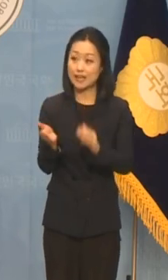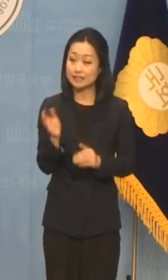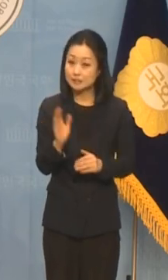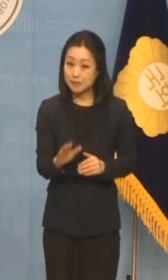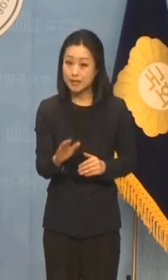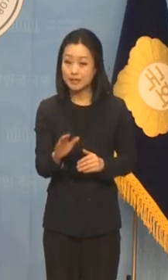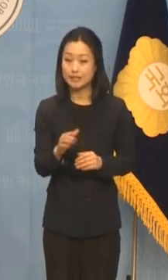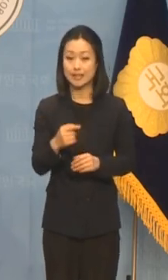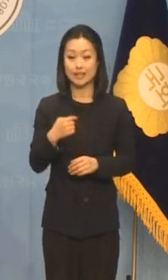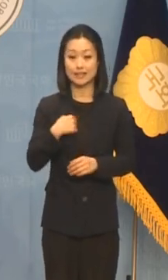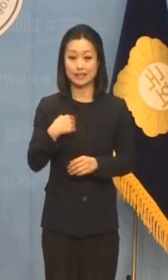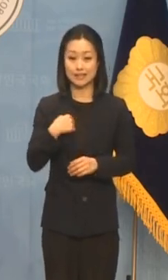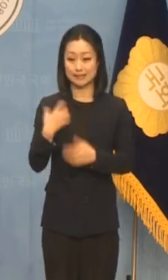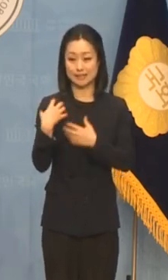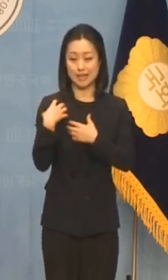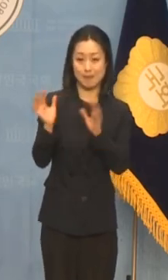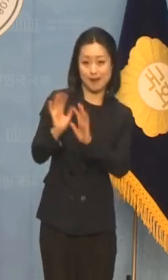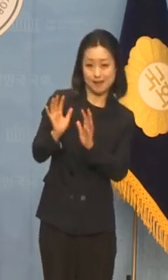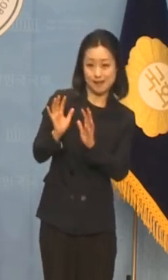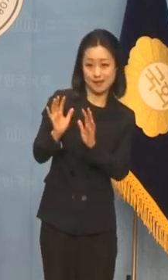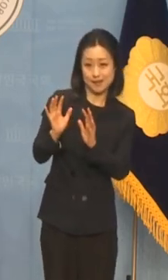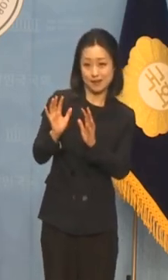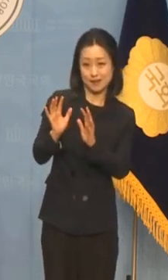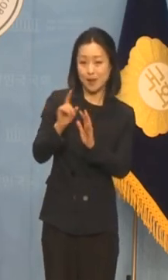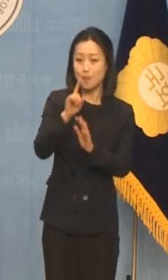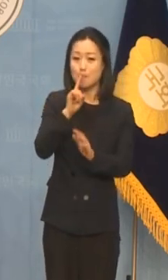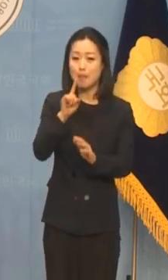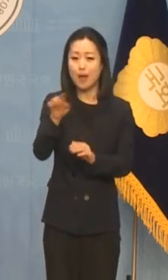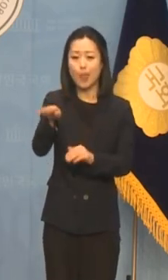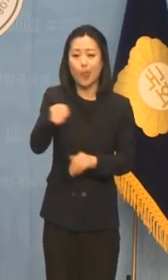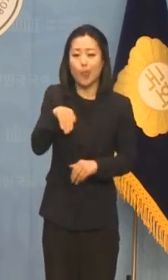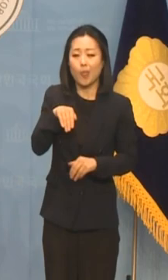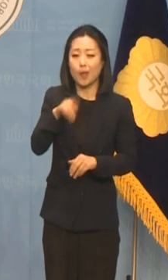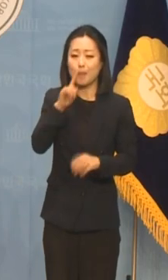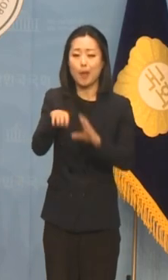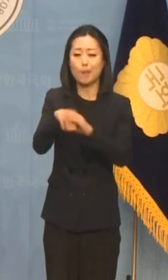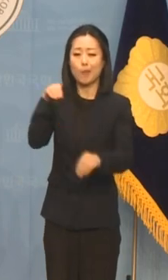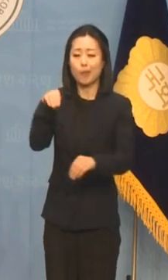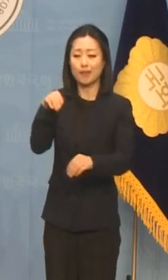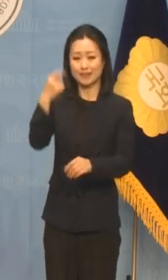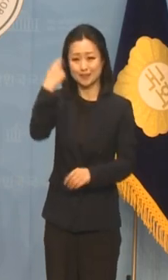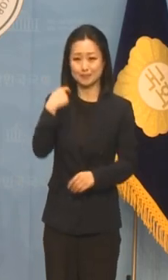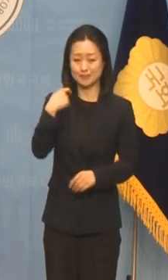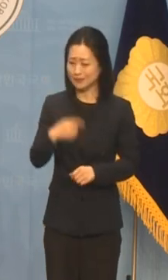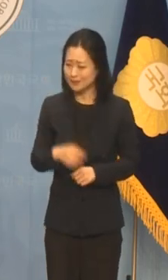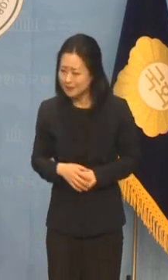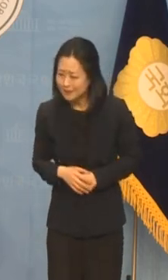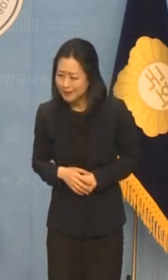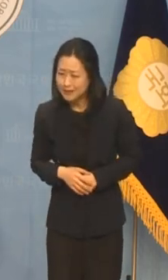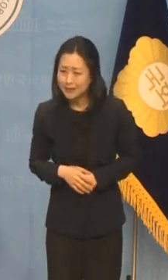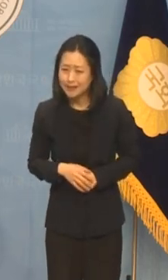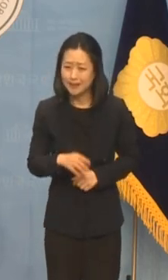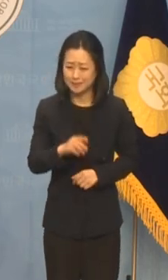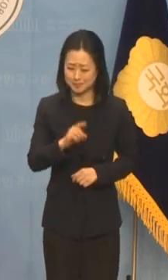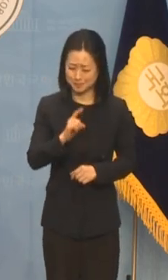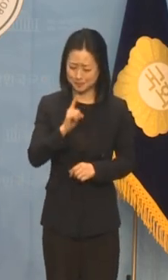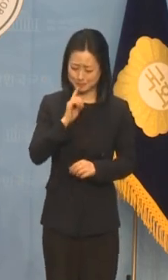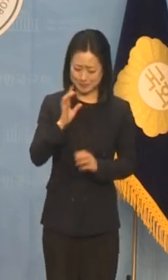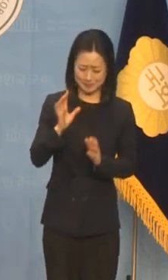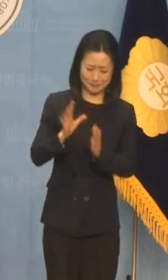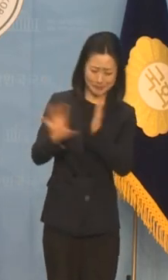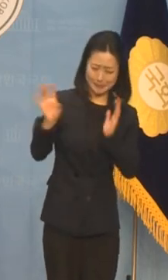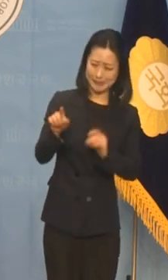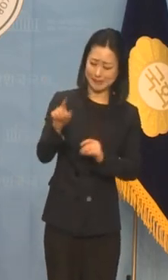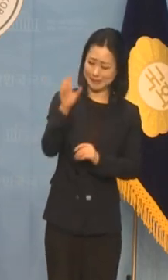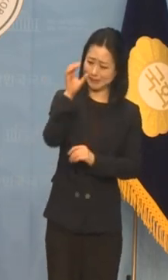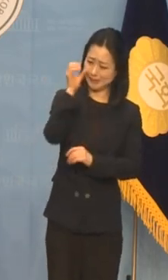동시에 자신에게는 그 책임이 없다고 쏙 발뺌 했습니다 살다 살다 이런 궤변은 난생